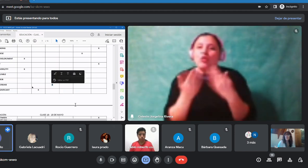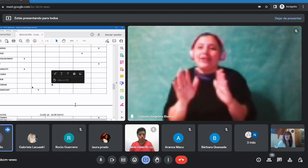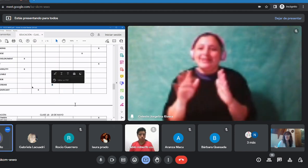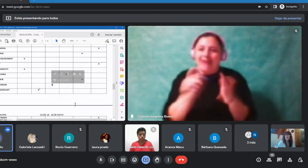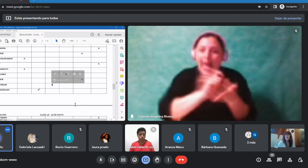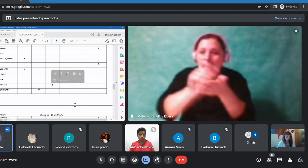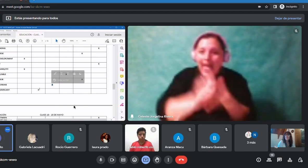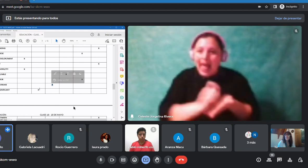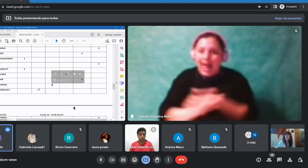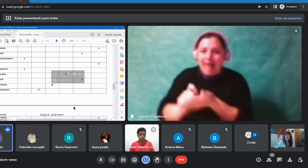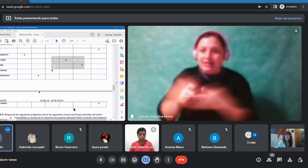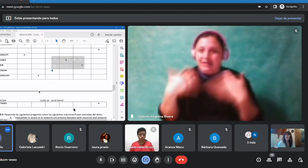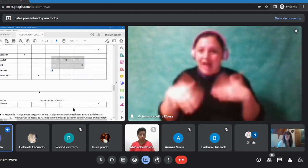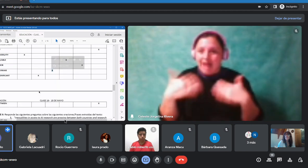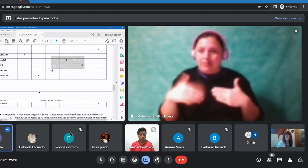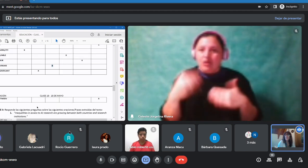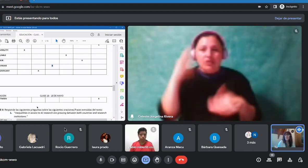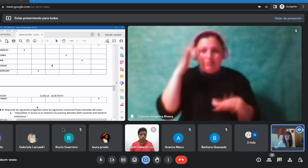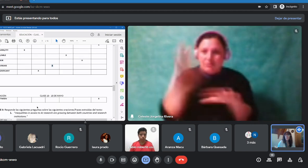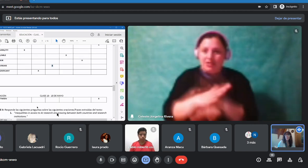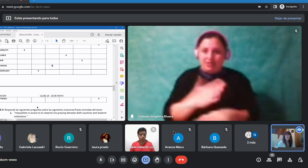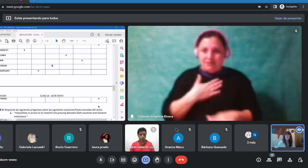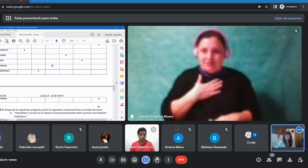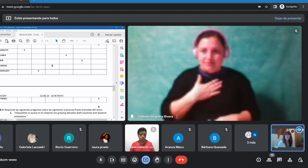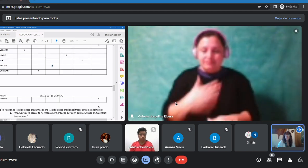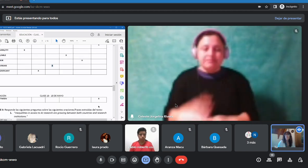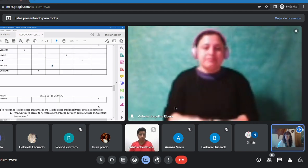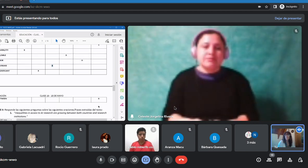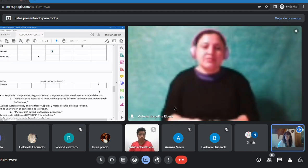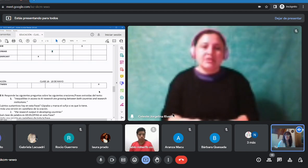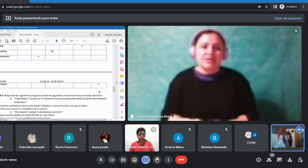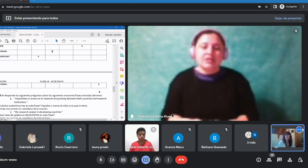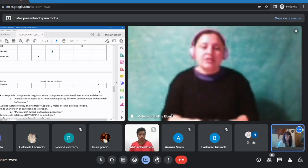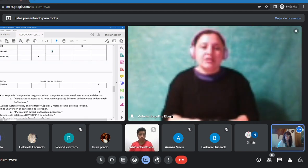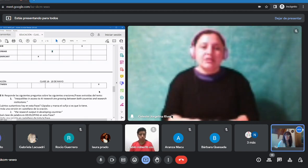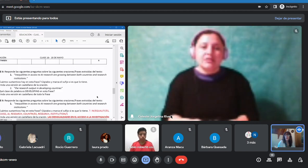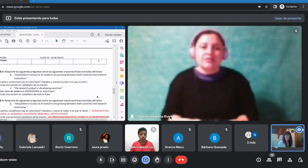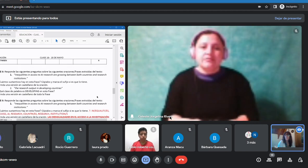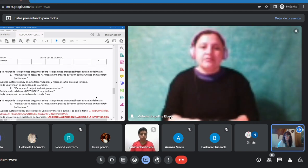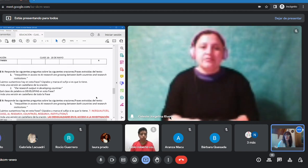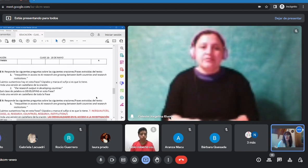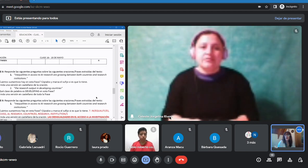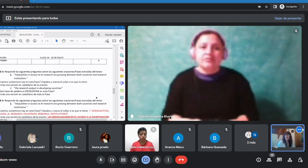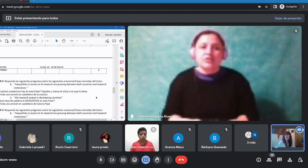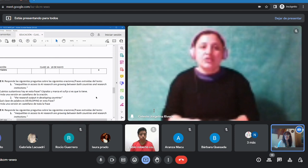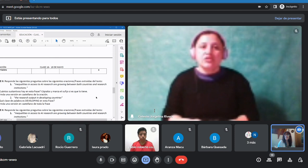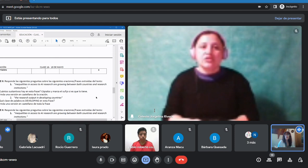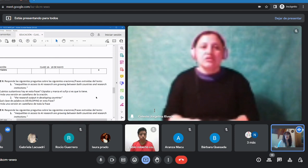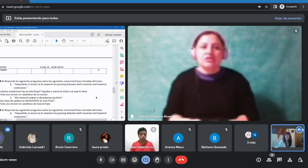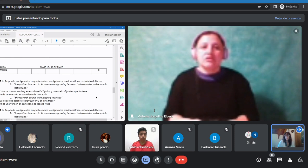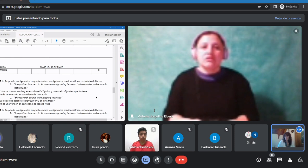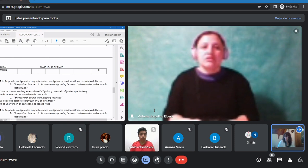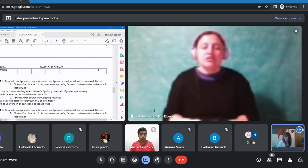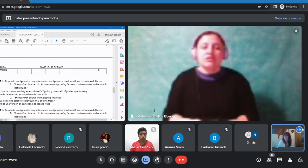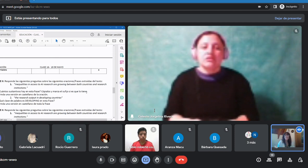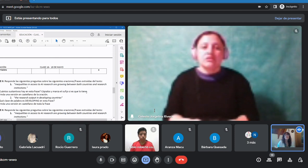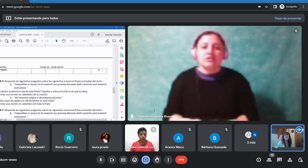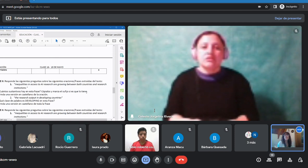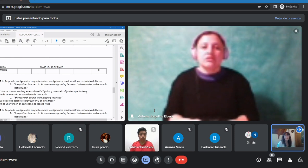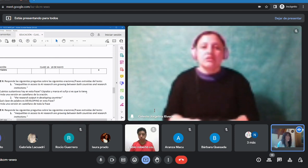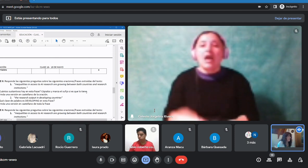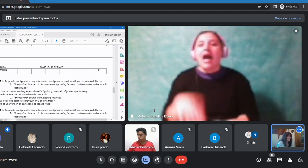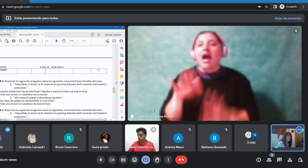Y significant adjetivo y between preposición. Bien. Ahora tenemos las preguntas.